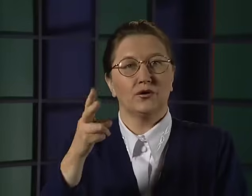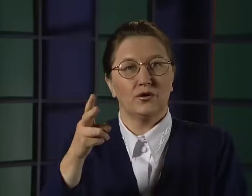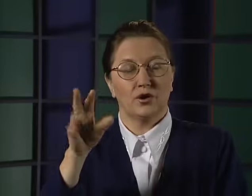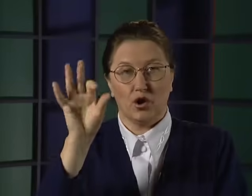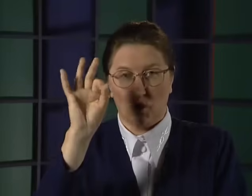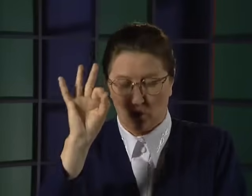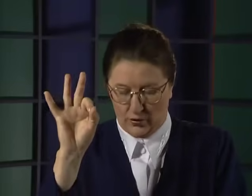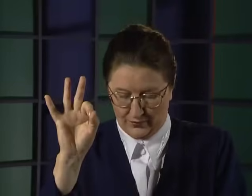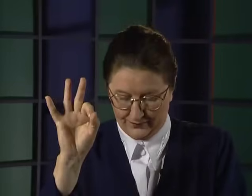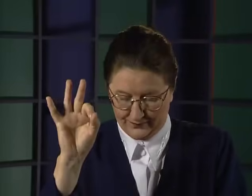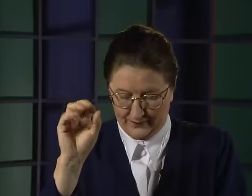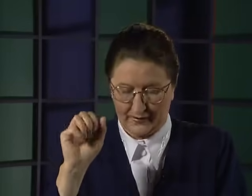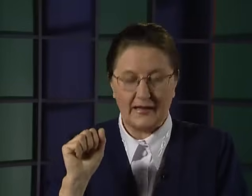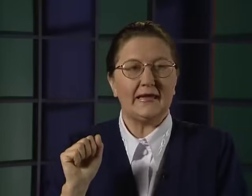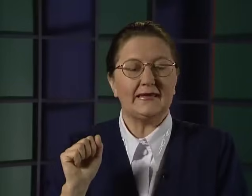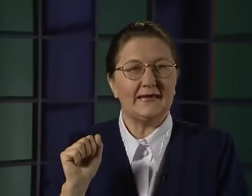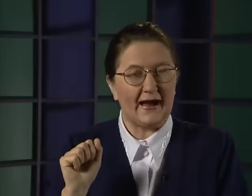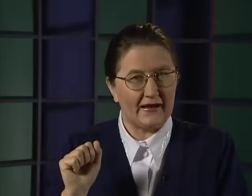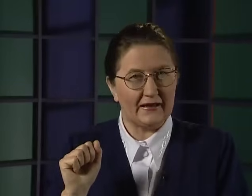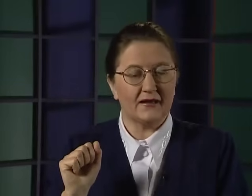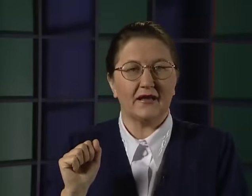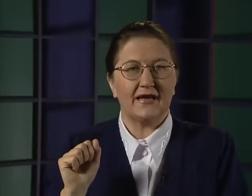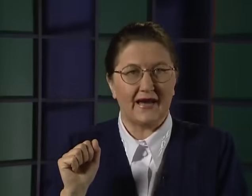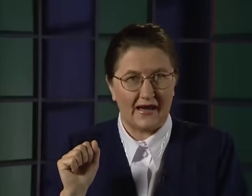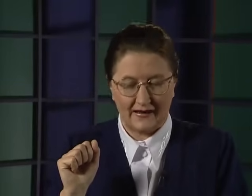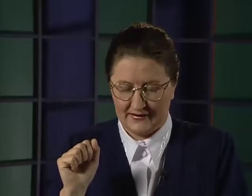«КО». «НЯ», «РЯ»,